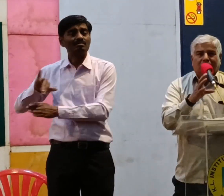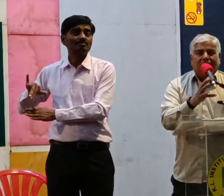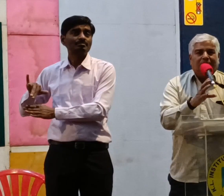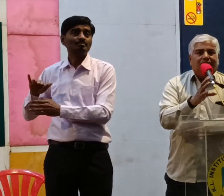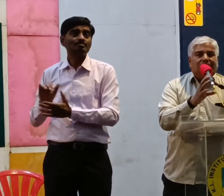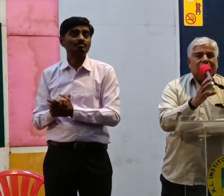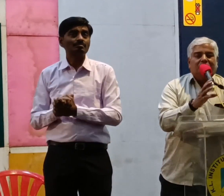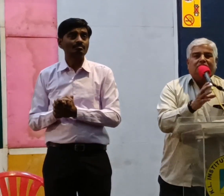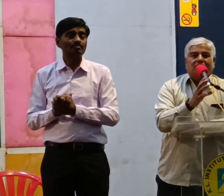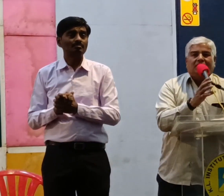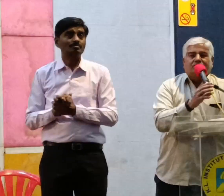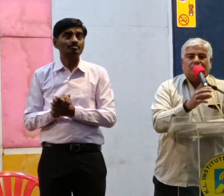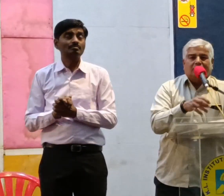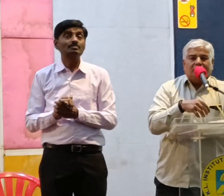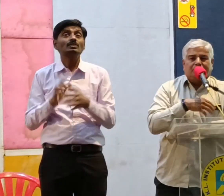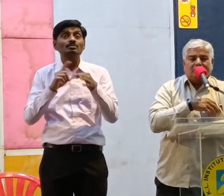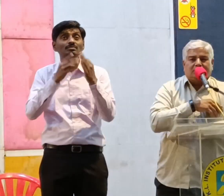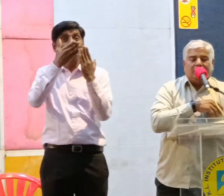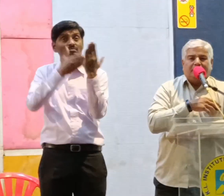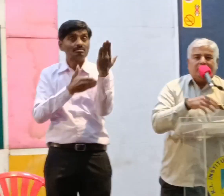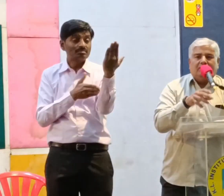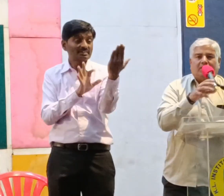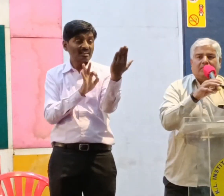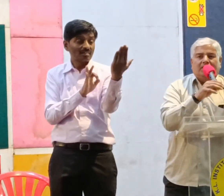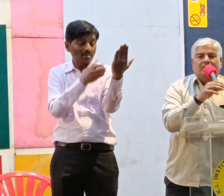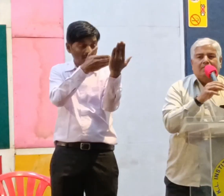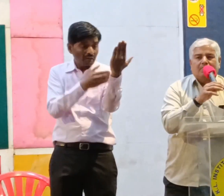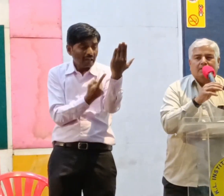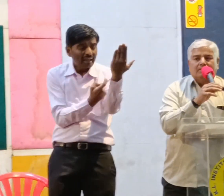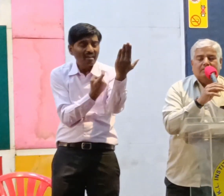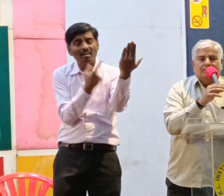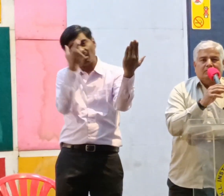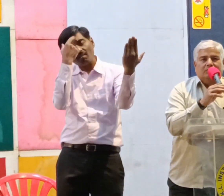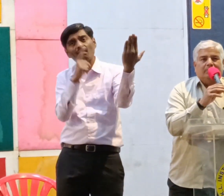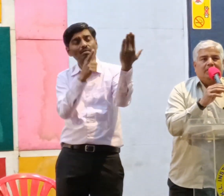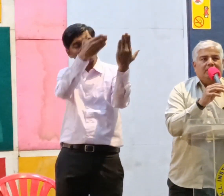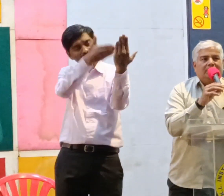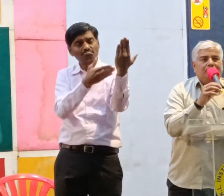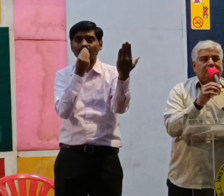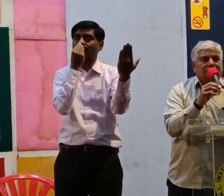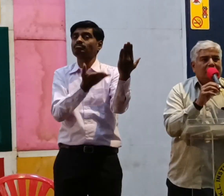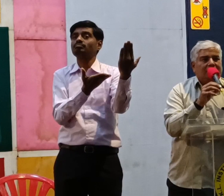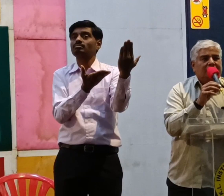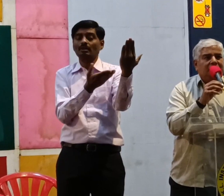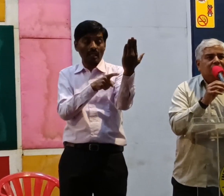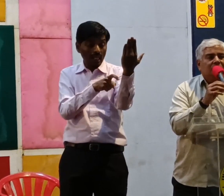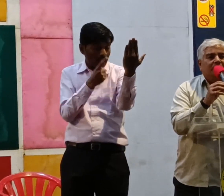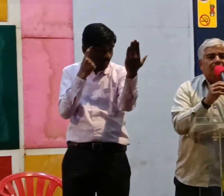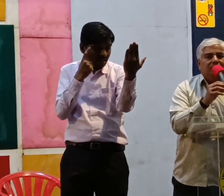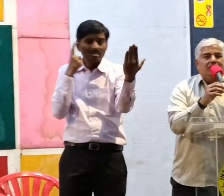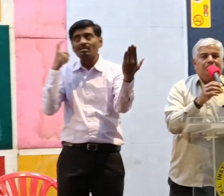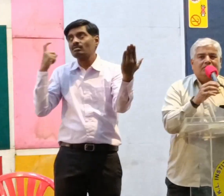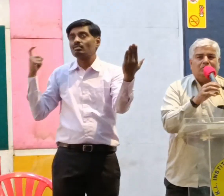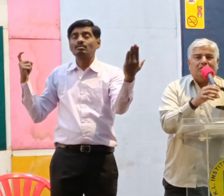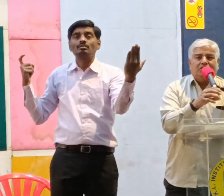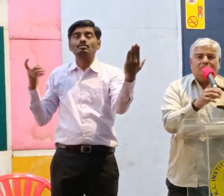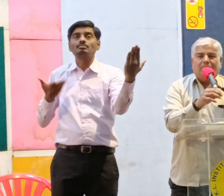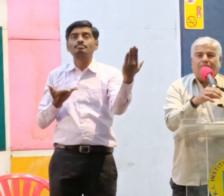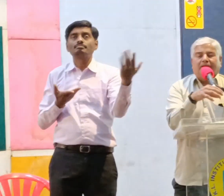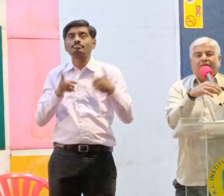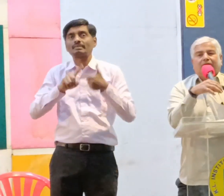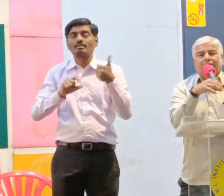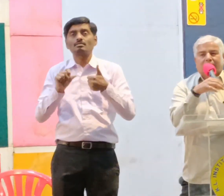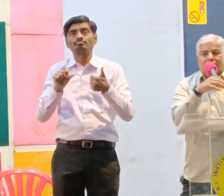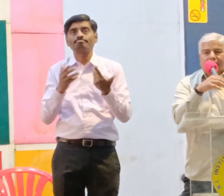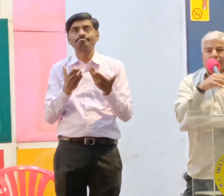આપણા પ્રશ્નો અંદર 30-40 હોય, એક પ્રશ્ન આપણને ન આવડે તો એમાં એ પ્રશ્નના ટેન્શનમાં બીજા પ્રશ્નના